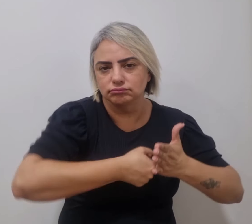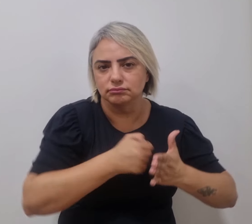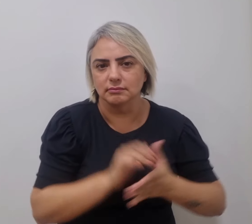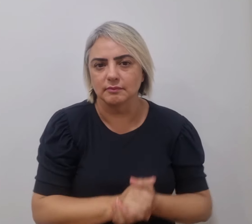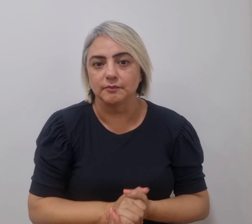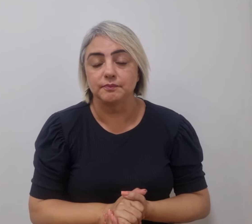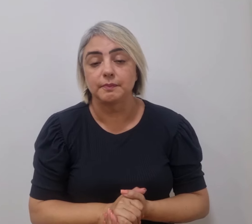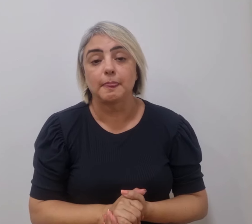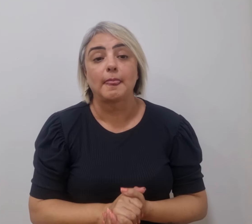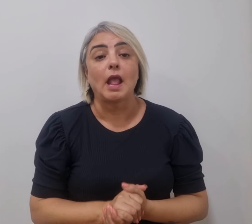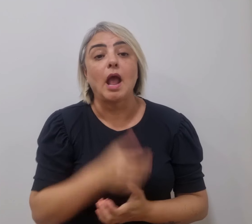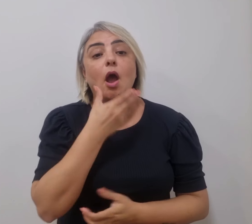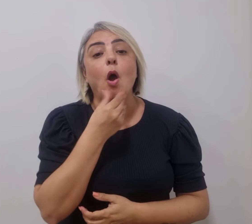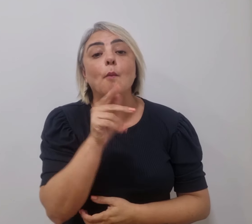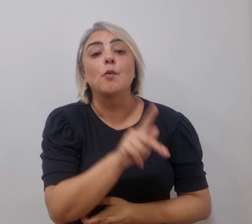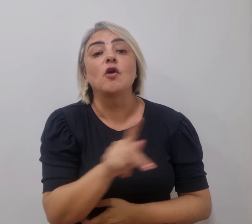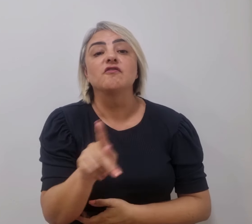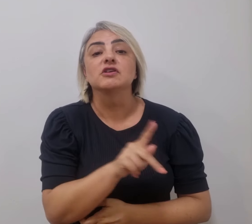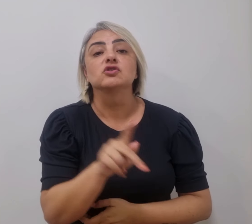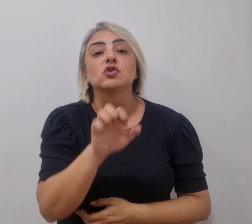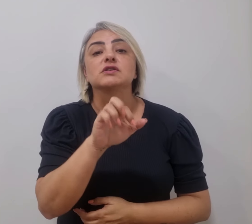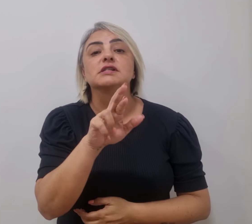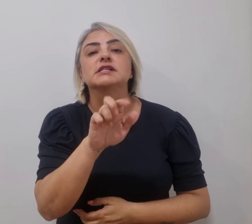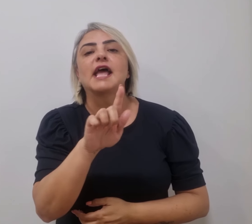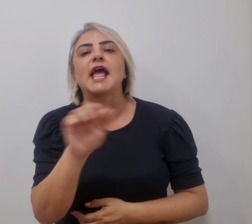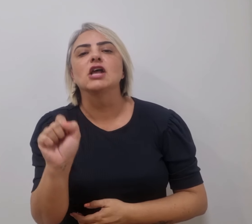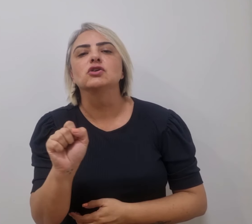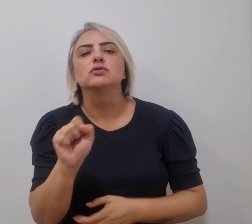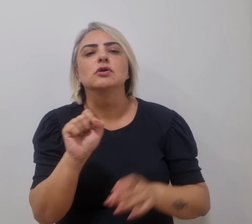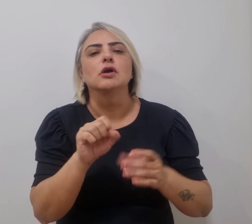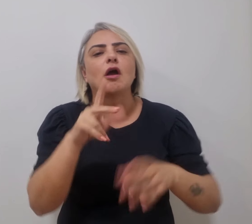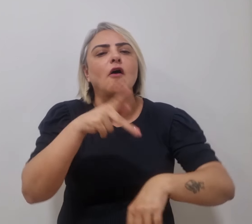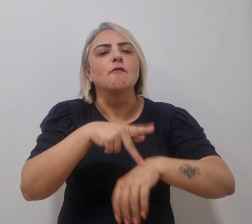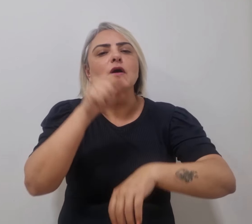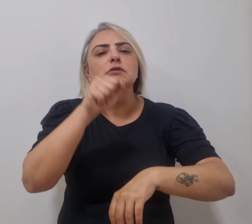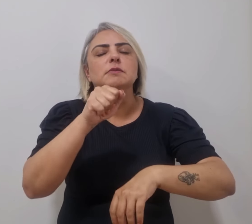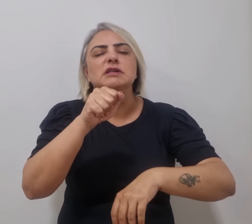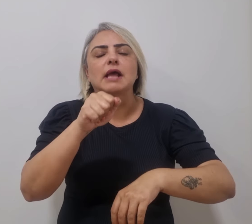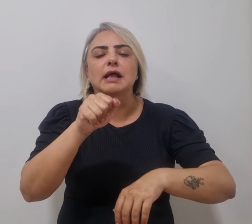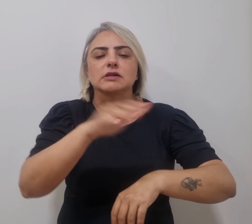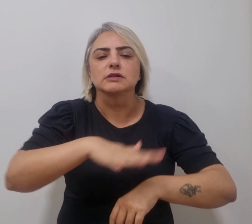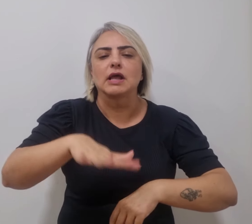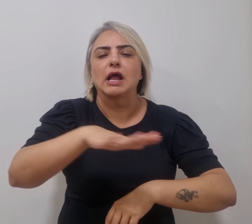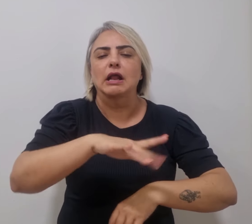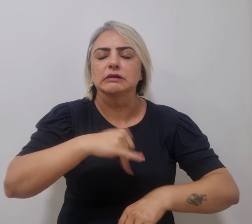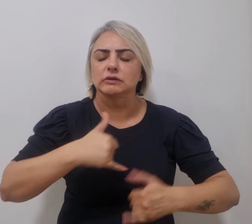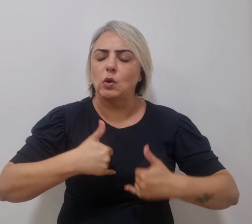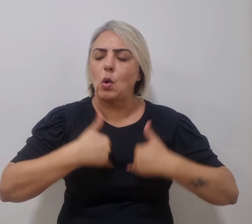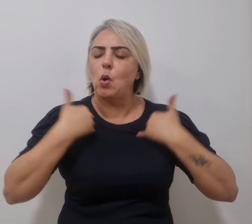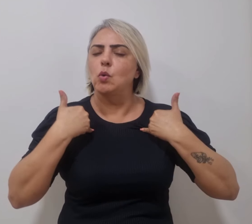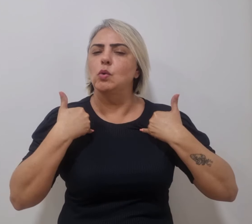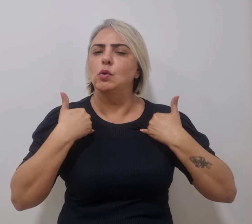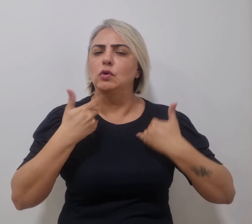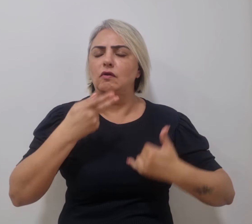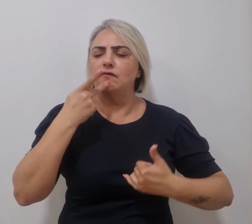Professor Sérgio Luiz se especializou na área. Tem orgulho de dizer que tem